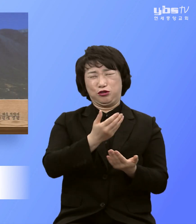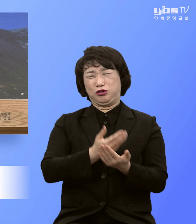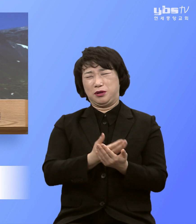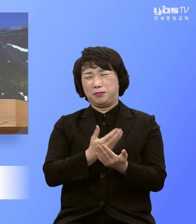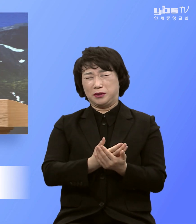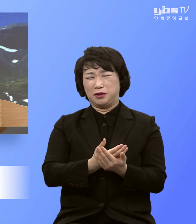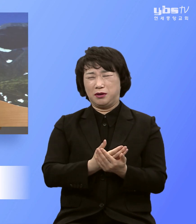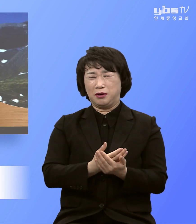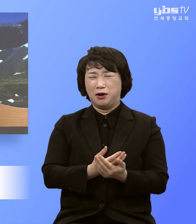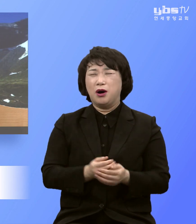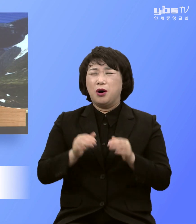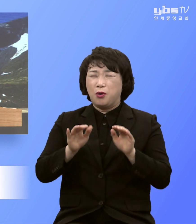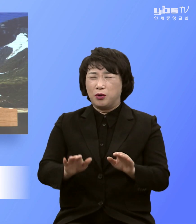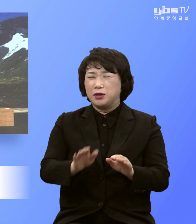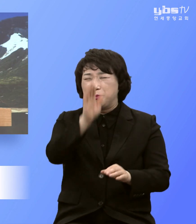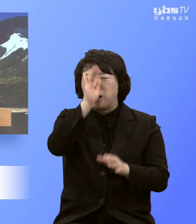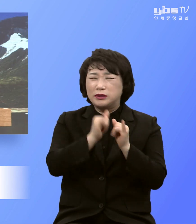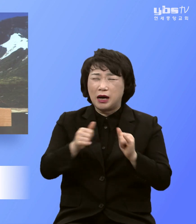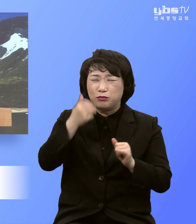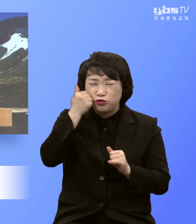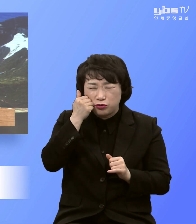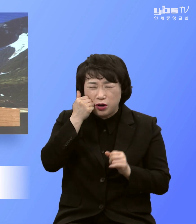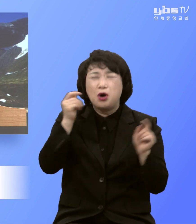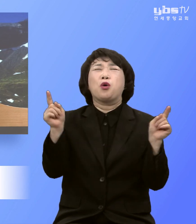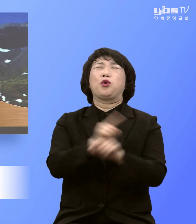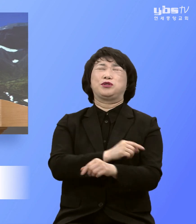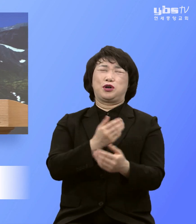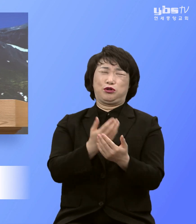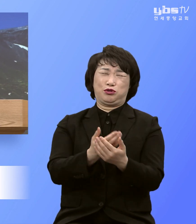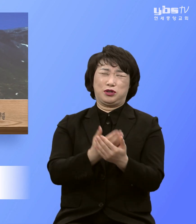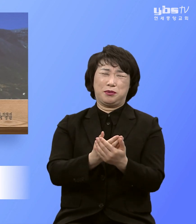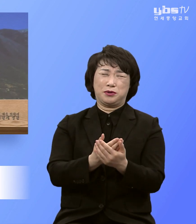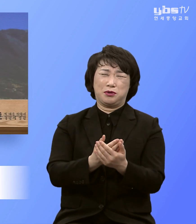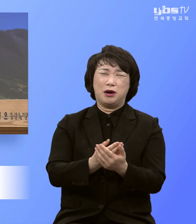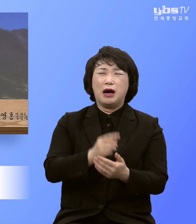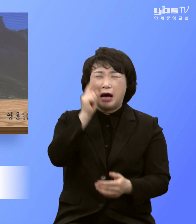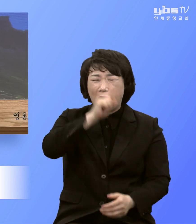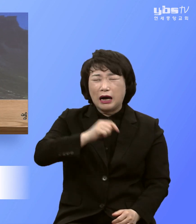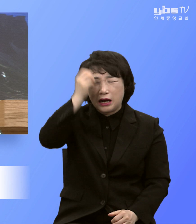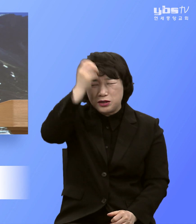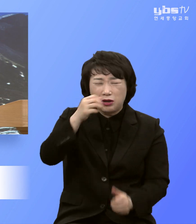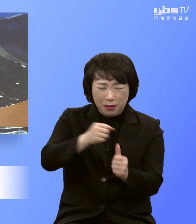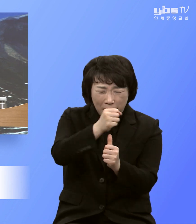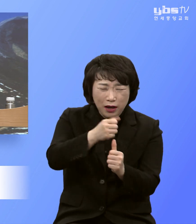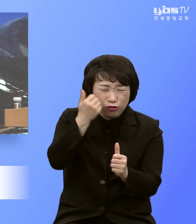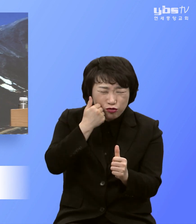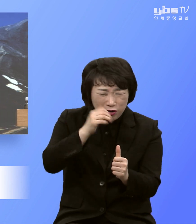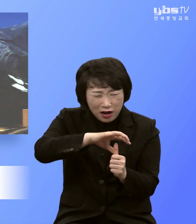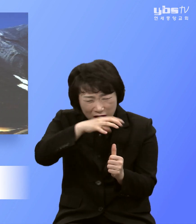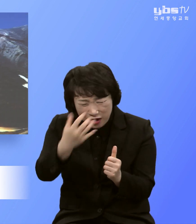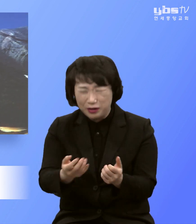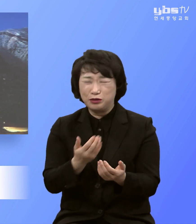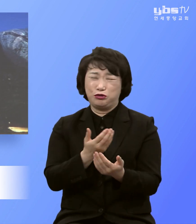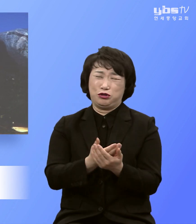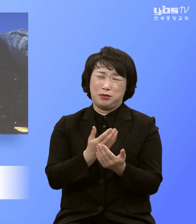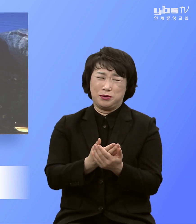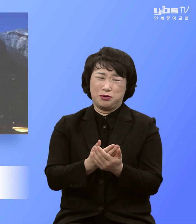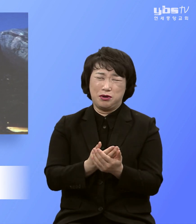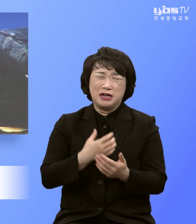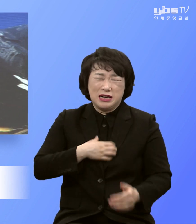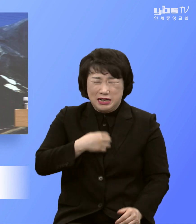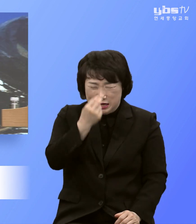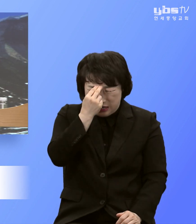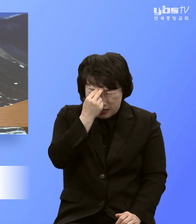하옵소서. 오늘 병든 자를 고쳐주시옵시고 악한 영의 메인 자를 놓아주시옵시고